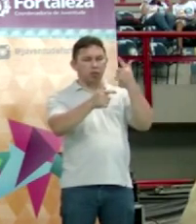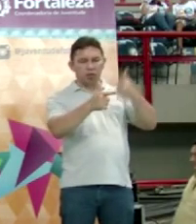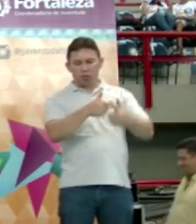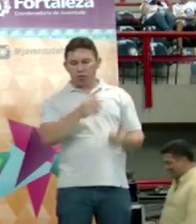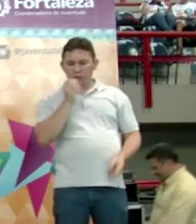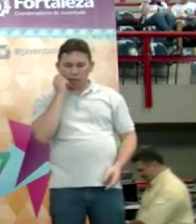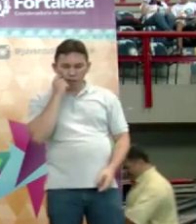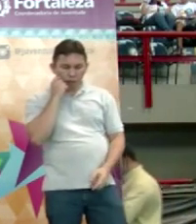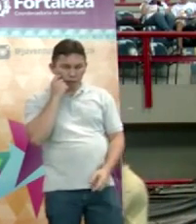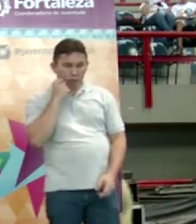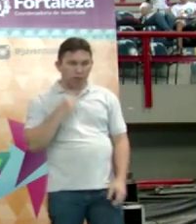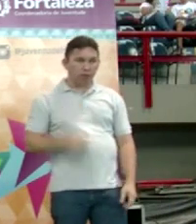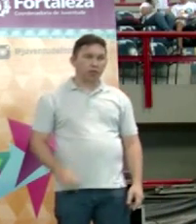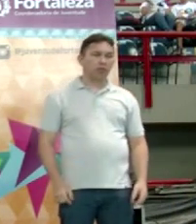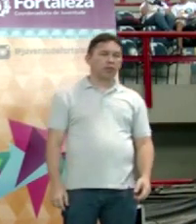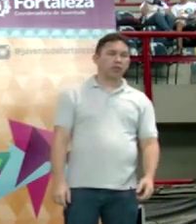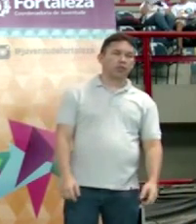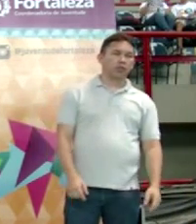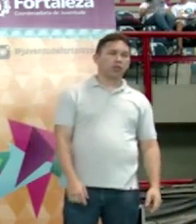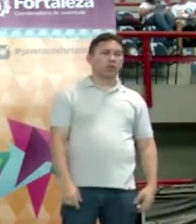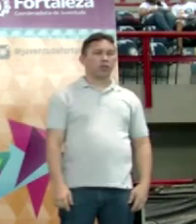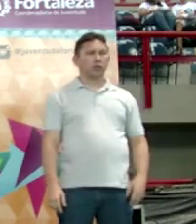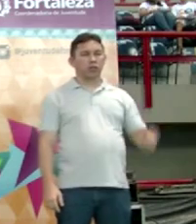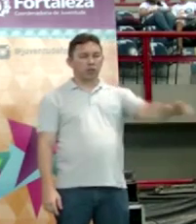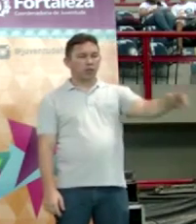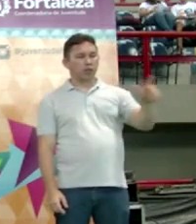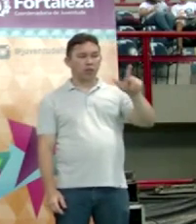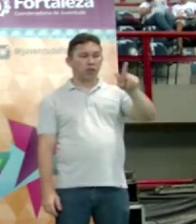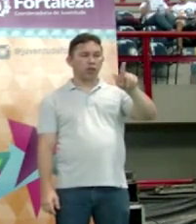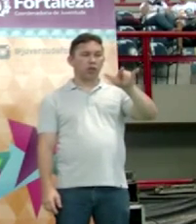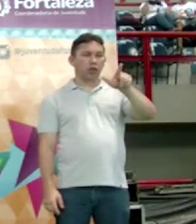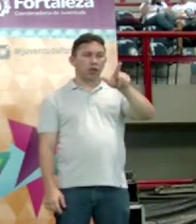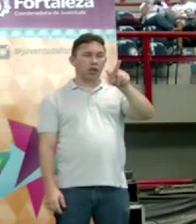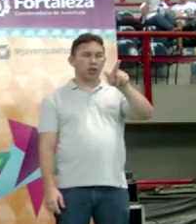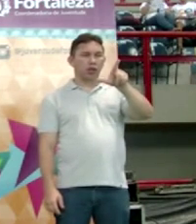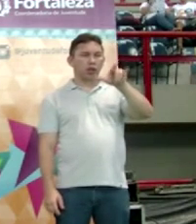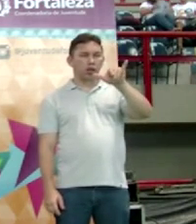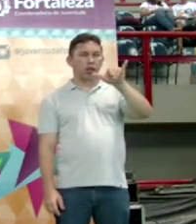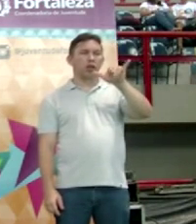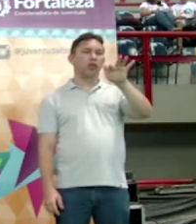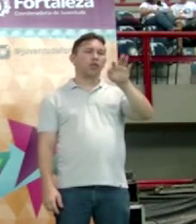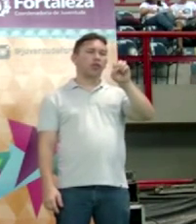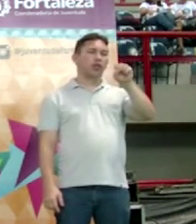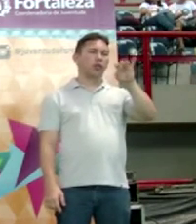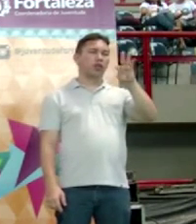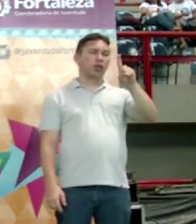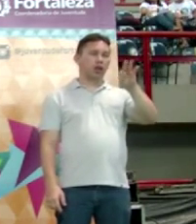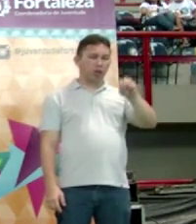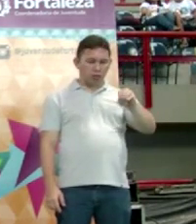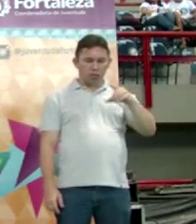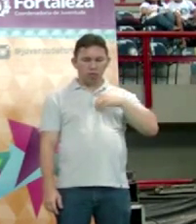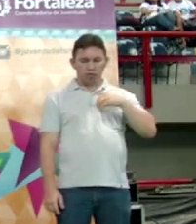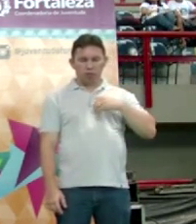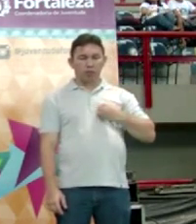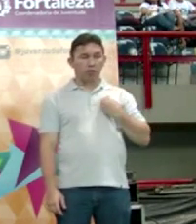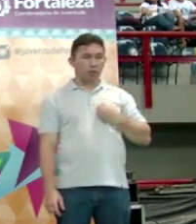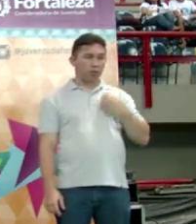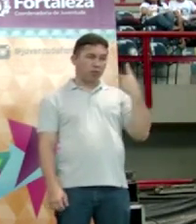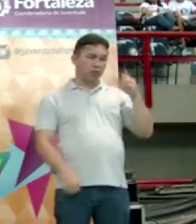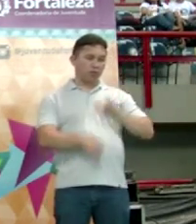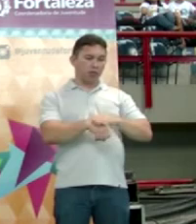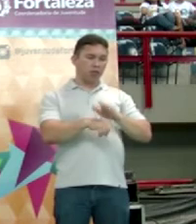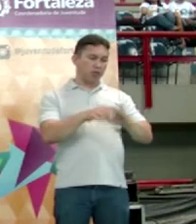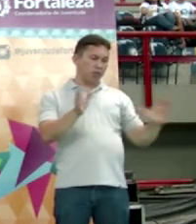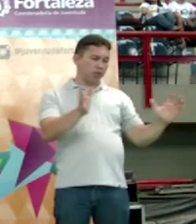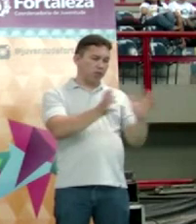ó. Vai grifando aí, ó. O glifosato, grife aí, C3H8NO5P, é um